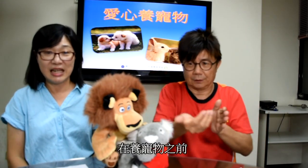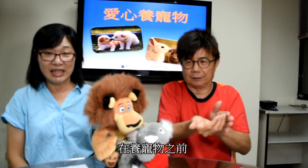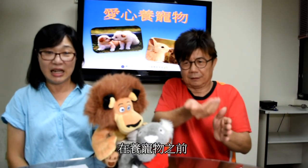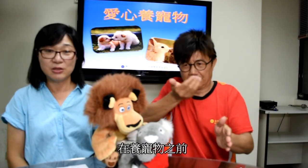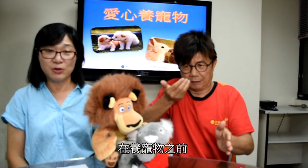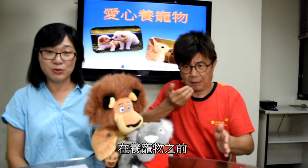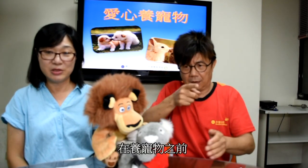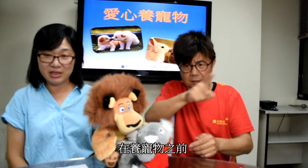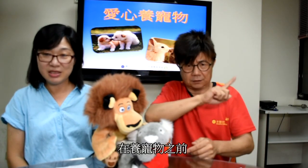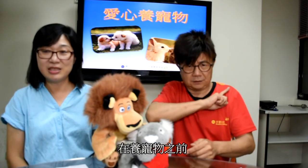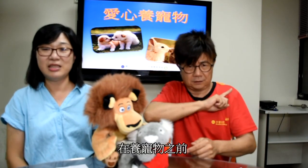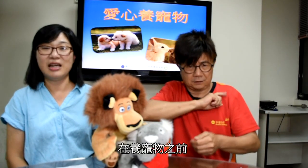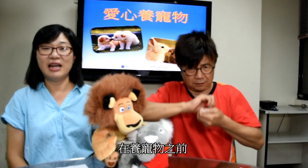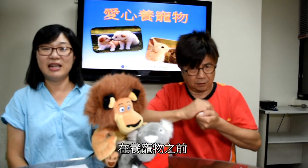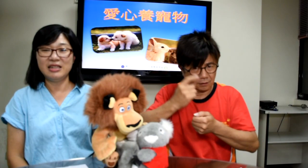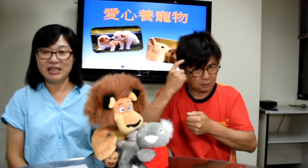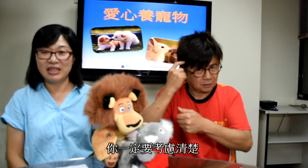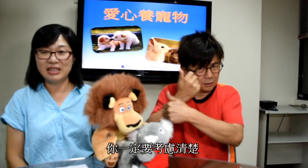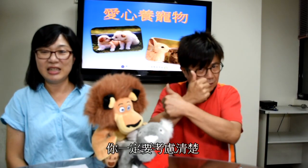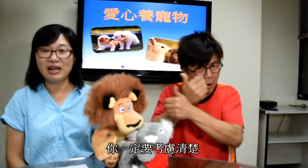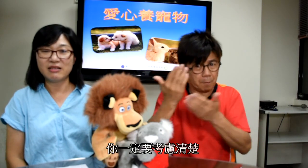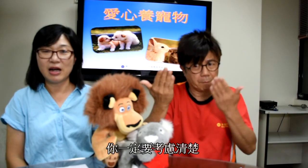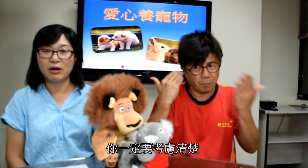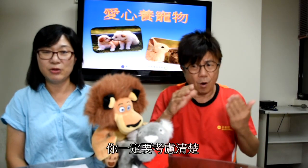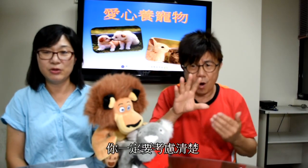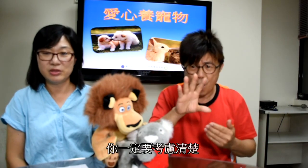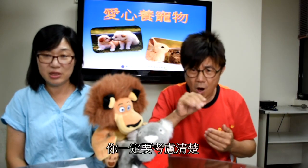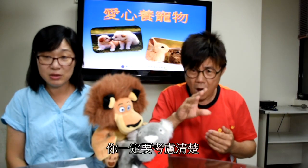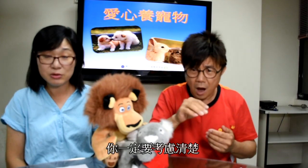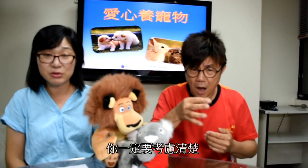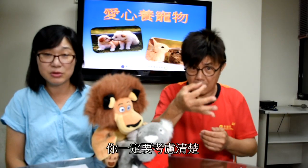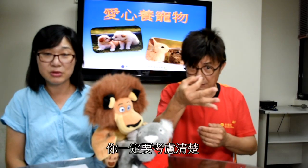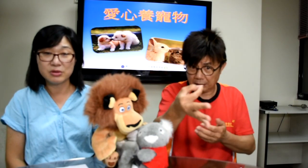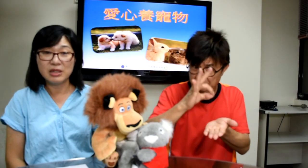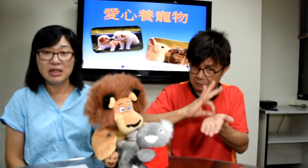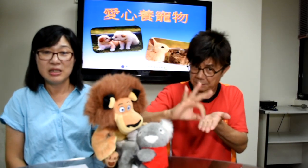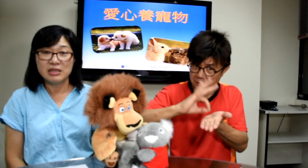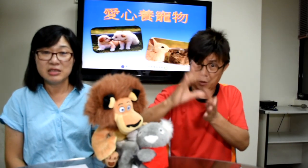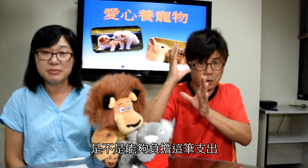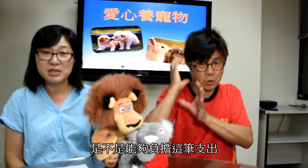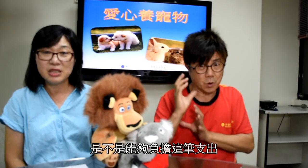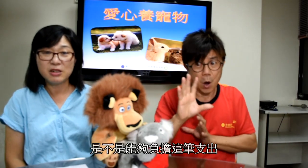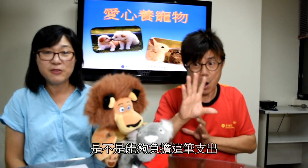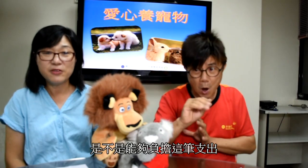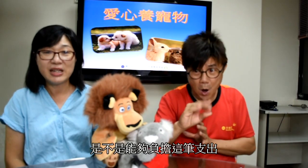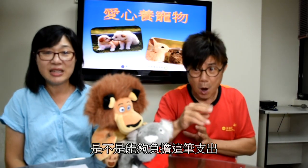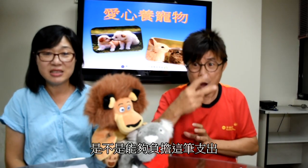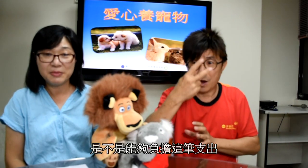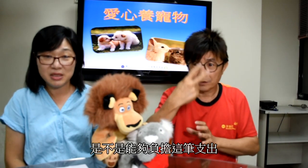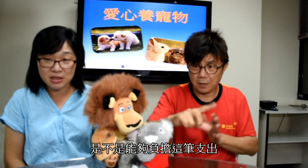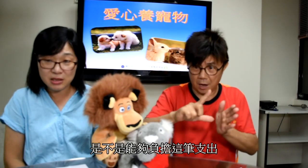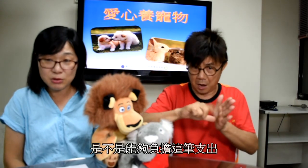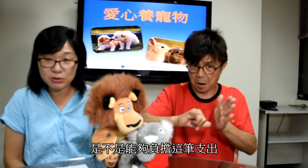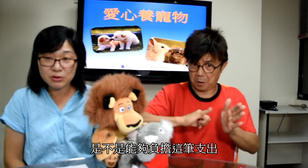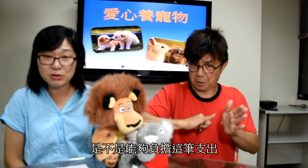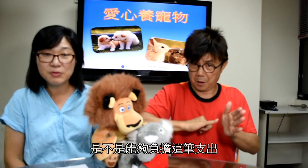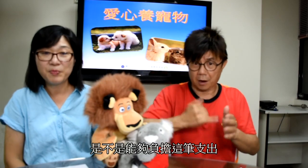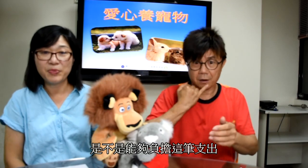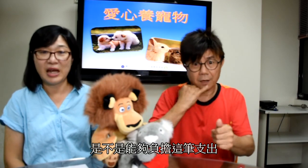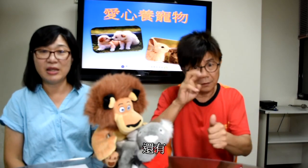养宠物之前，你一定要考虑清楚，是不是能够负担这笔支出，还有